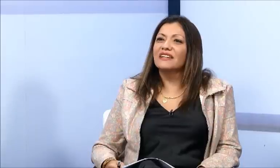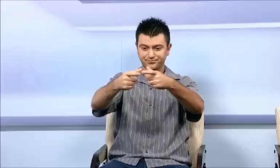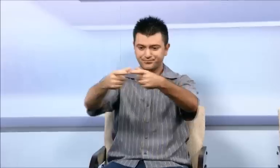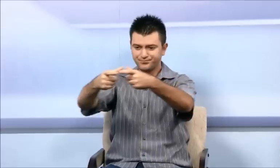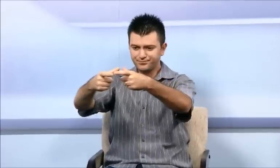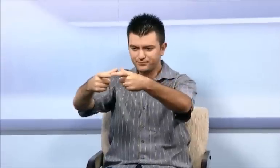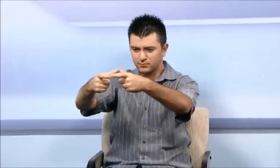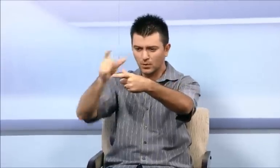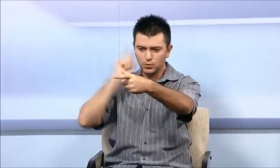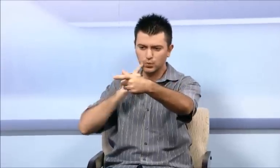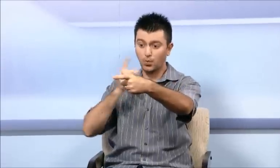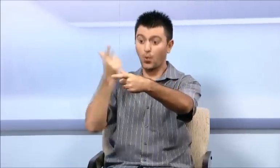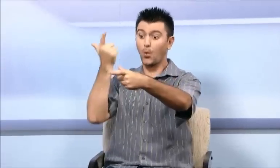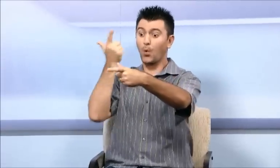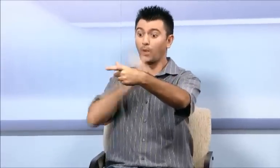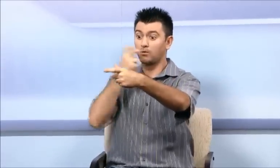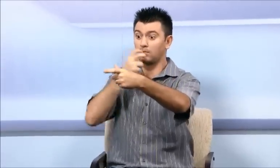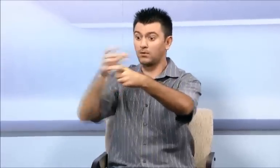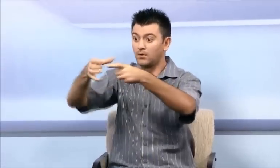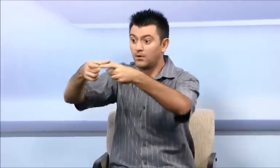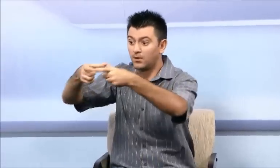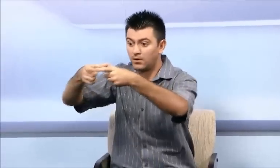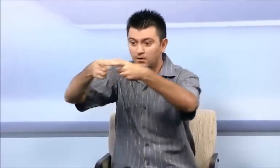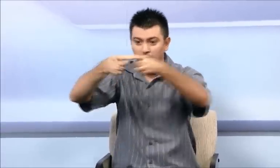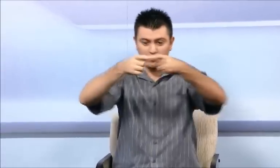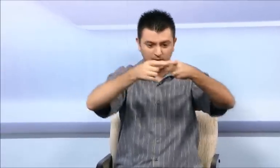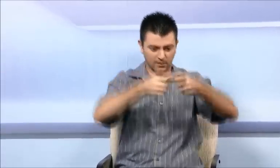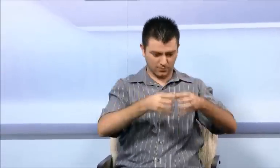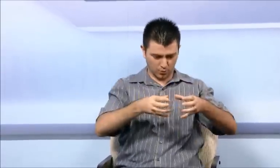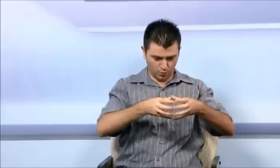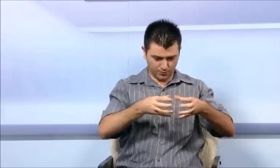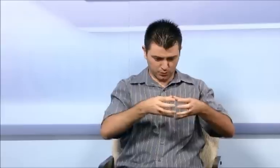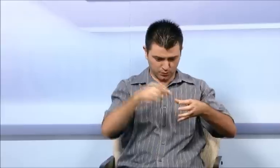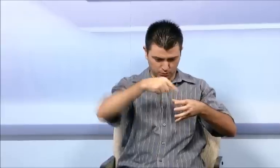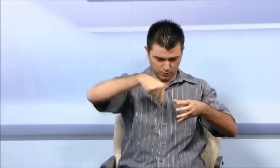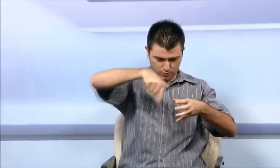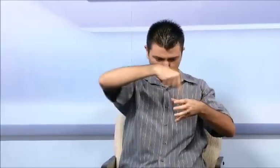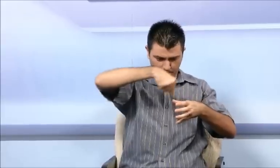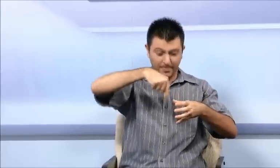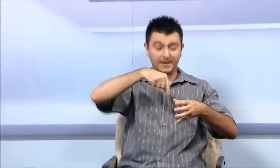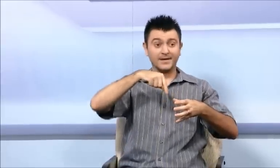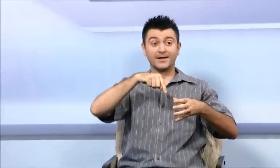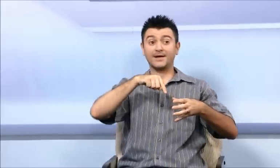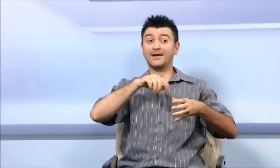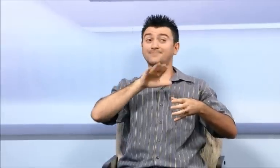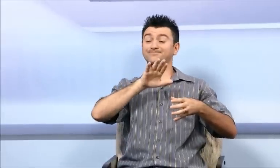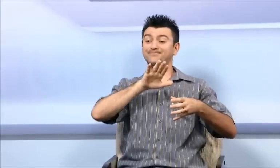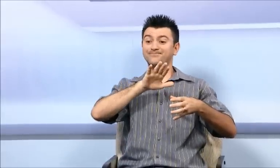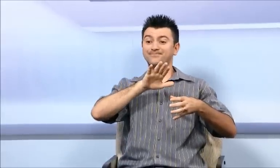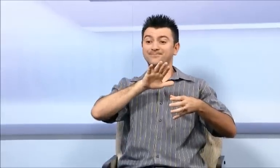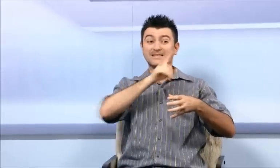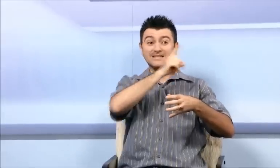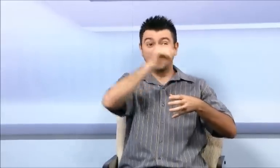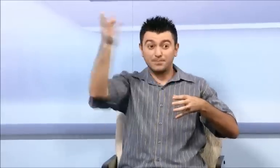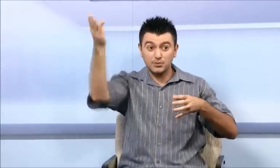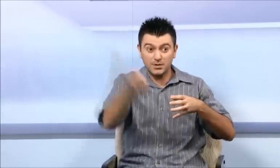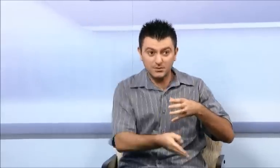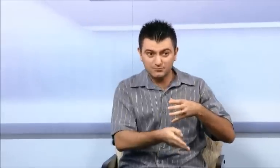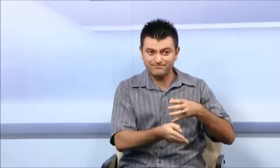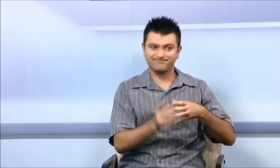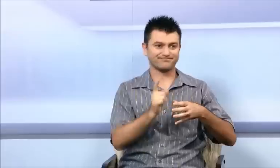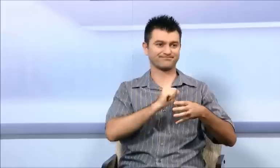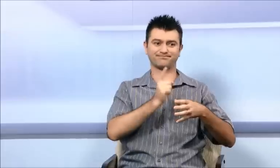fazer oralização, outros não. Mas os surdos que conseguem fazer essa oralização é como se